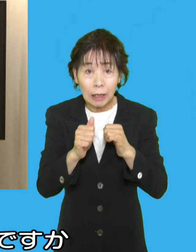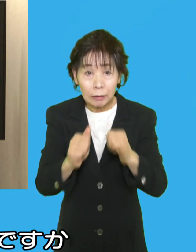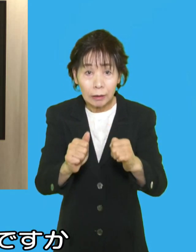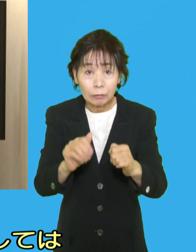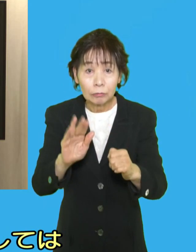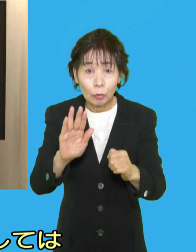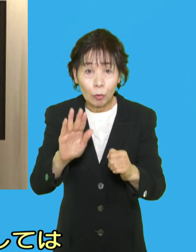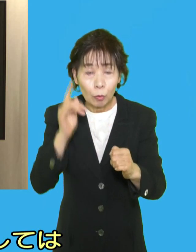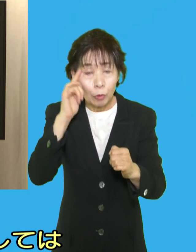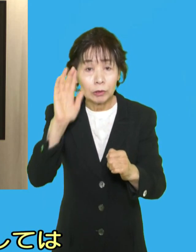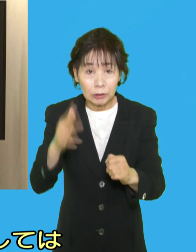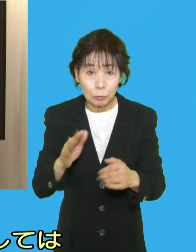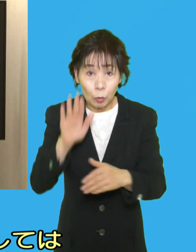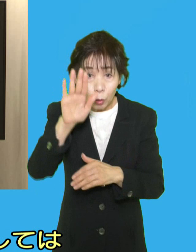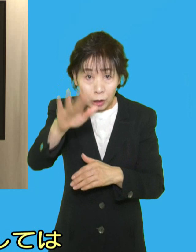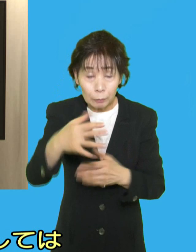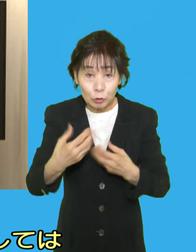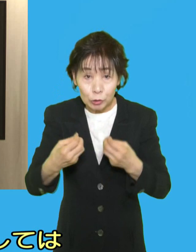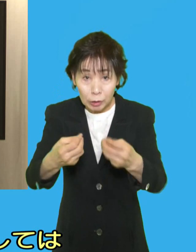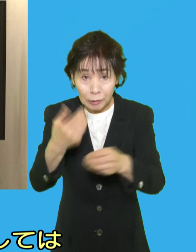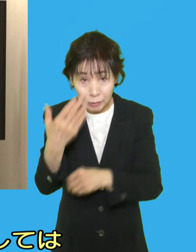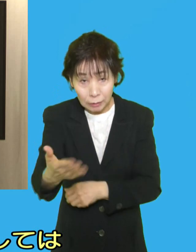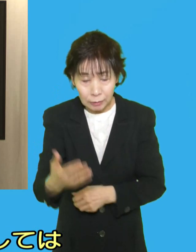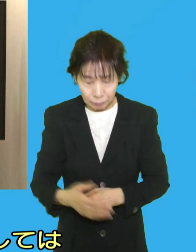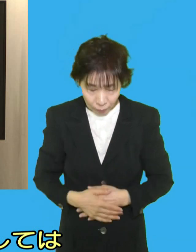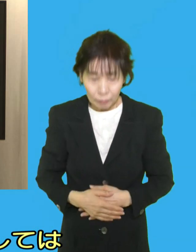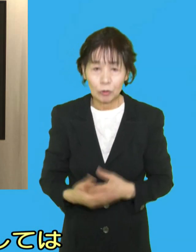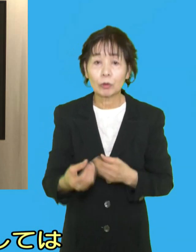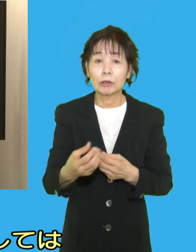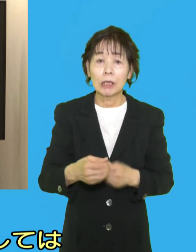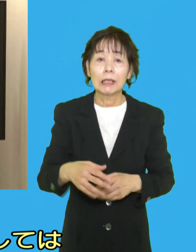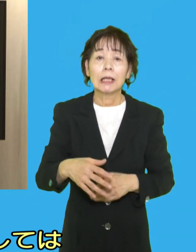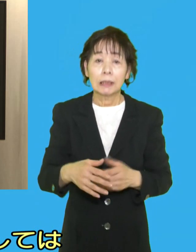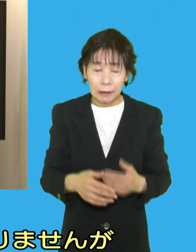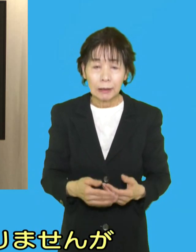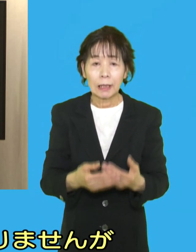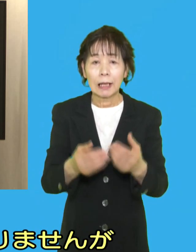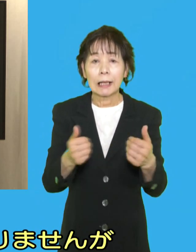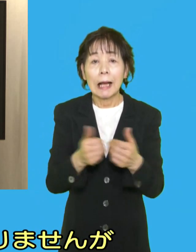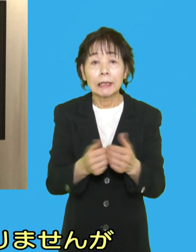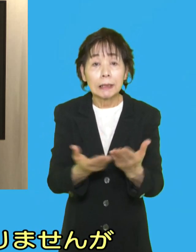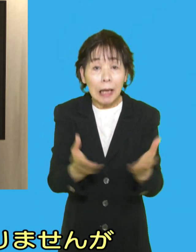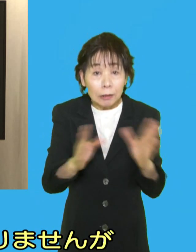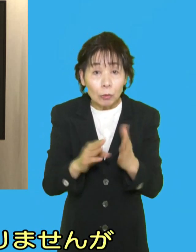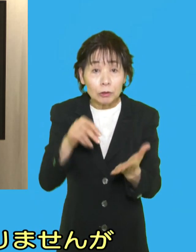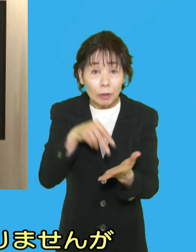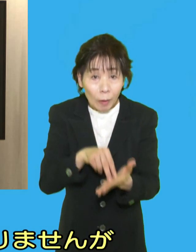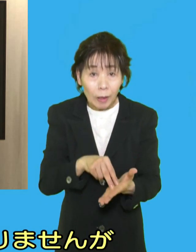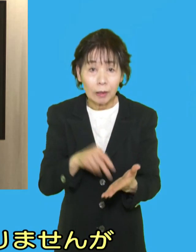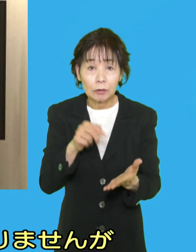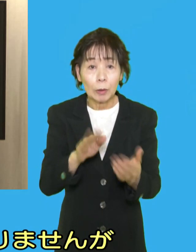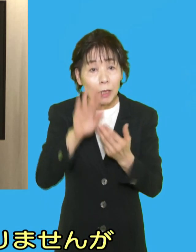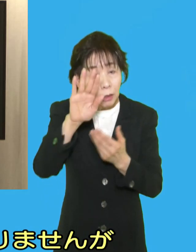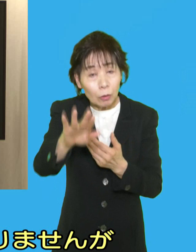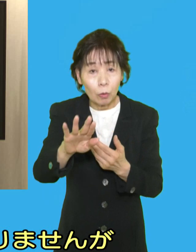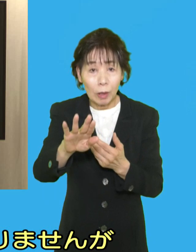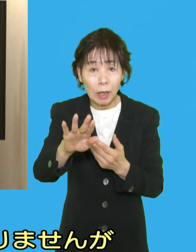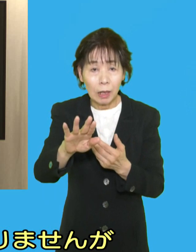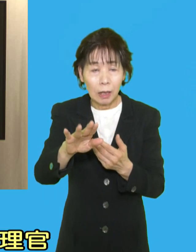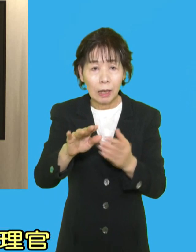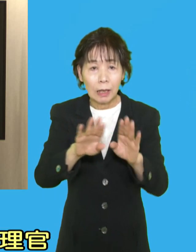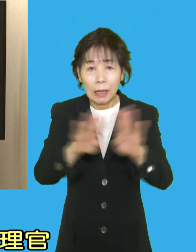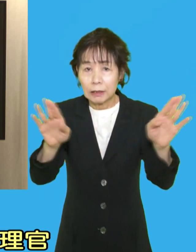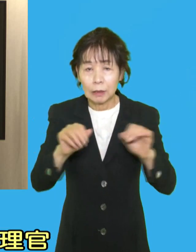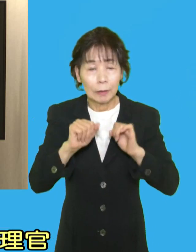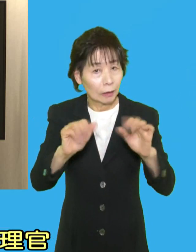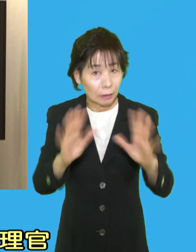ですかね。 そうですね、最初 その会議体としてはそれ以降は開催をしておりません